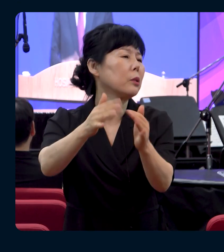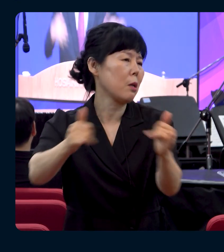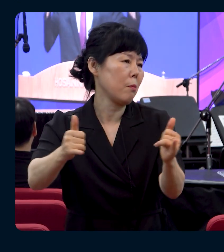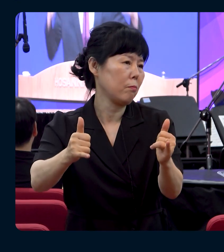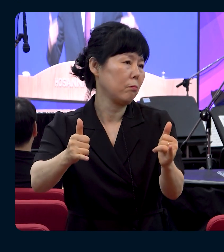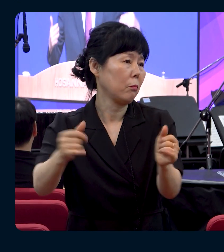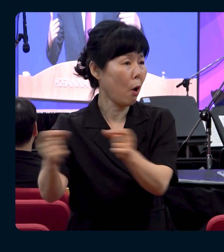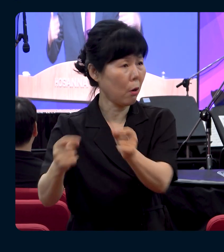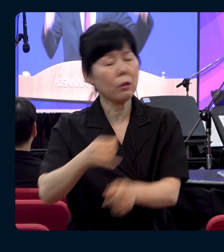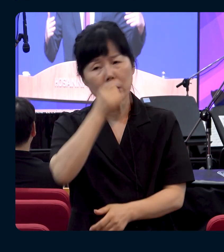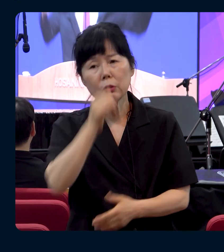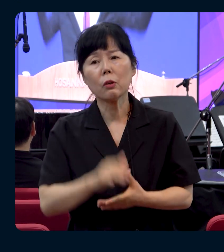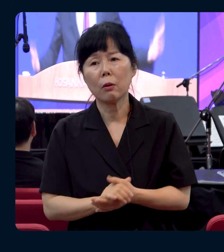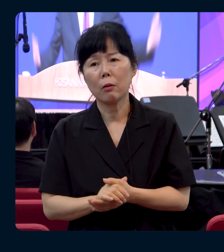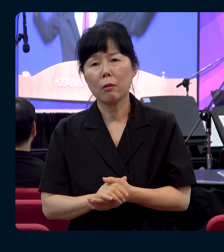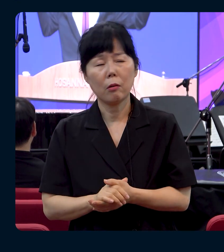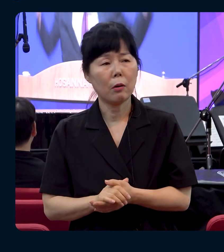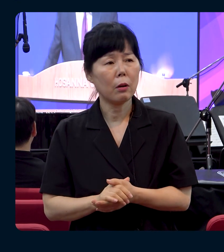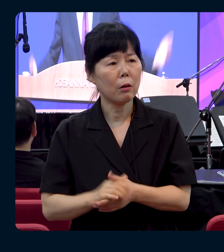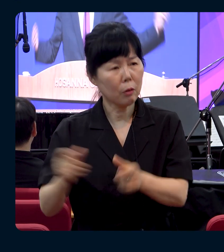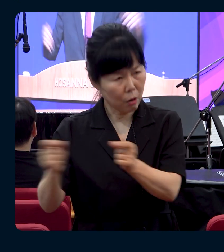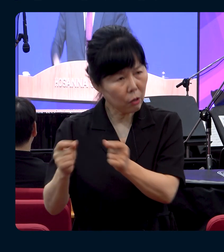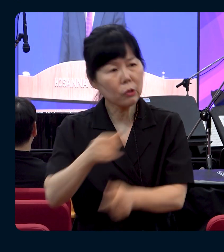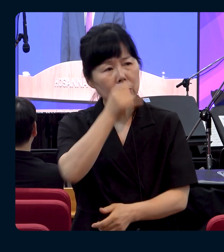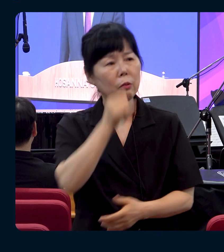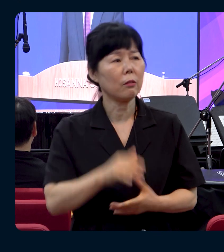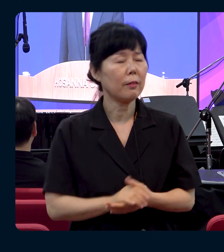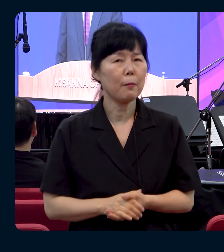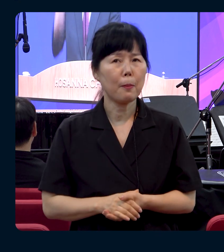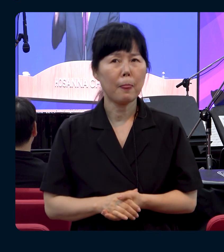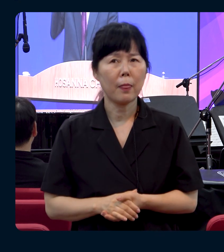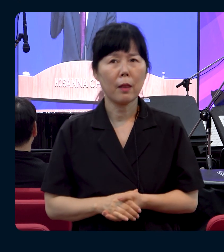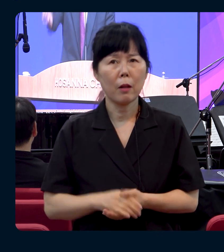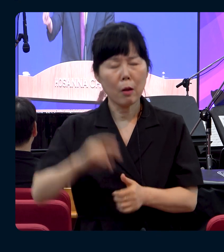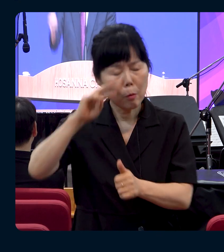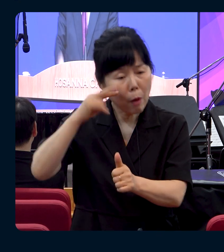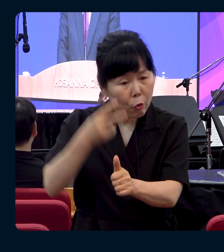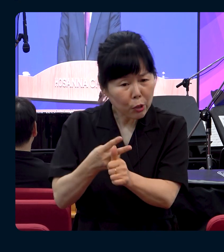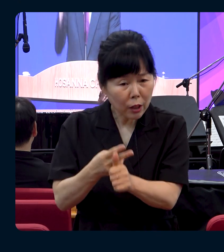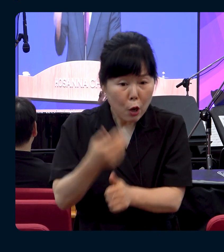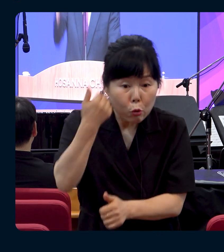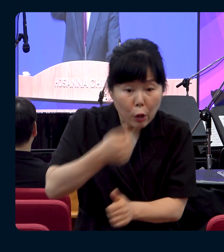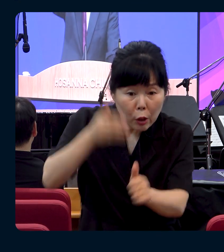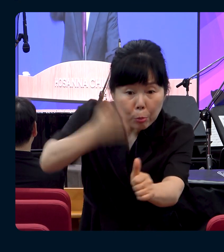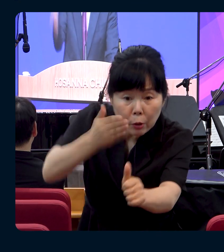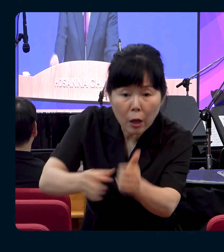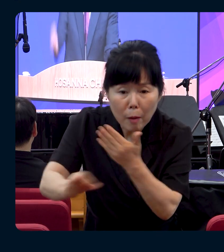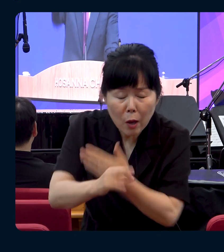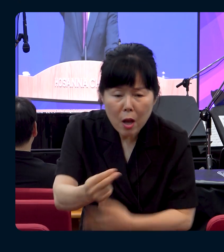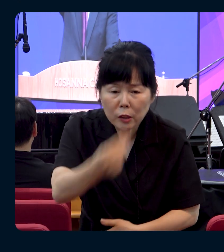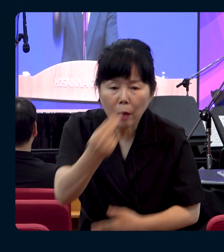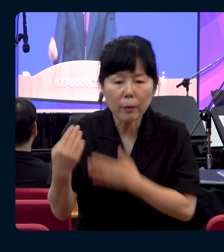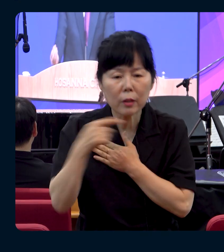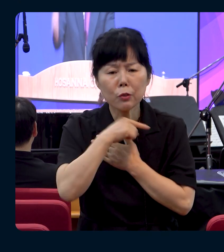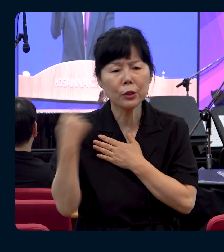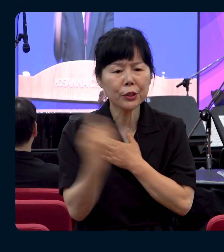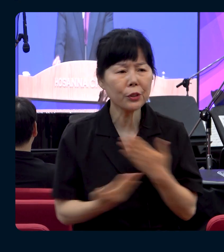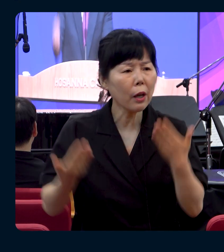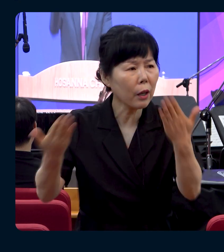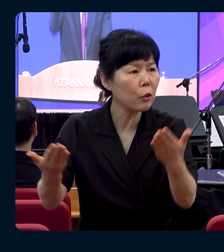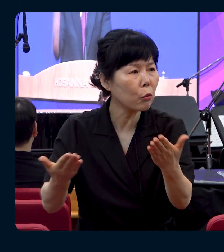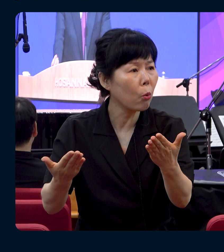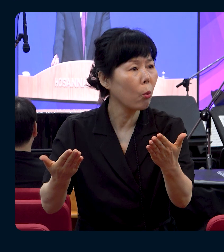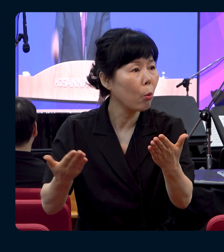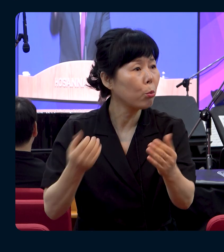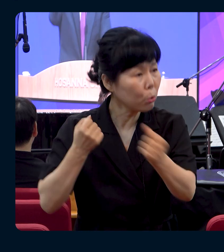정말 그 보낼 사람들이 주변에 있는 바로 그런 사람이었어요. 바울이 부탁만 하면 생명을 걸고라도 그 모든 곳에